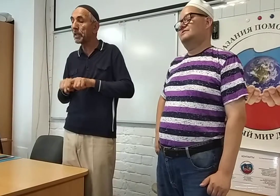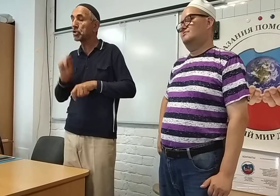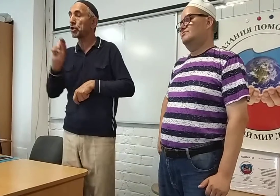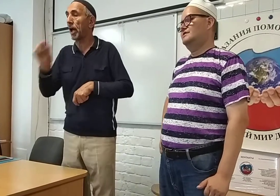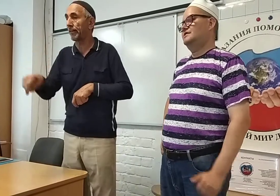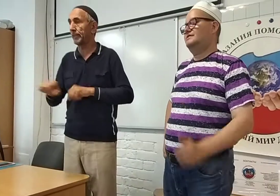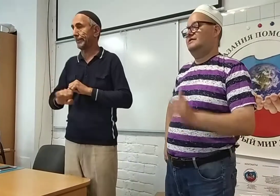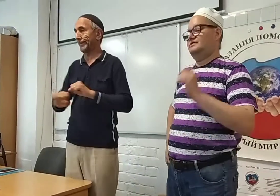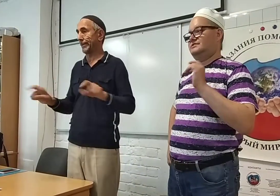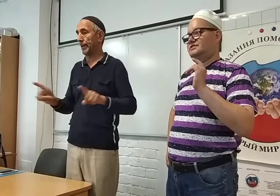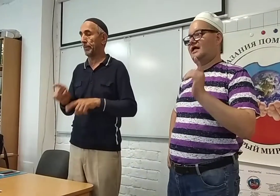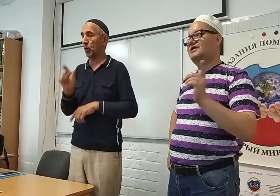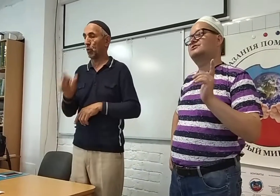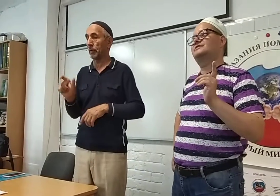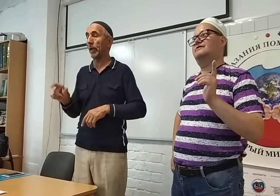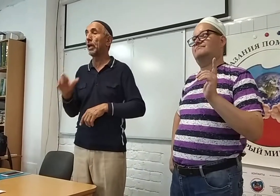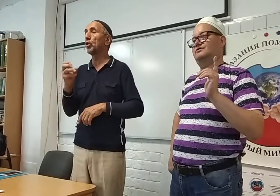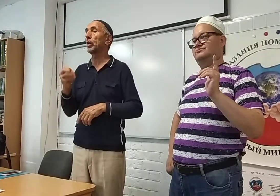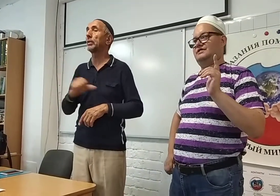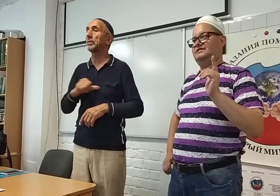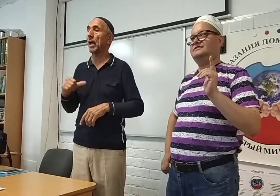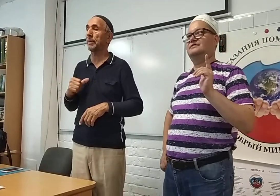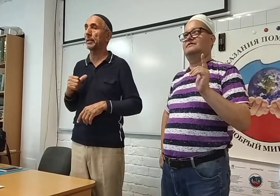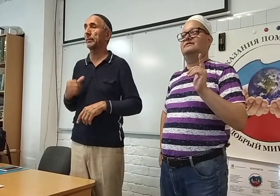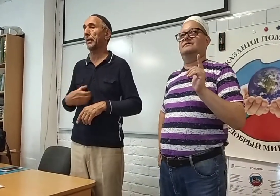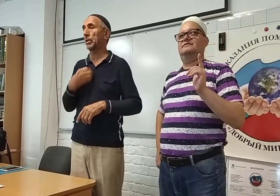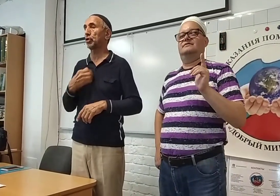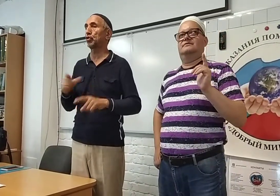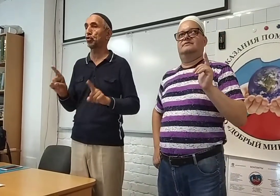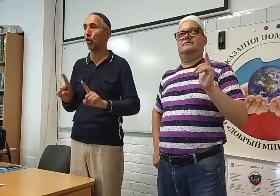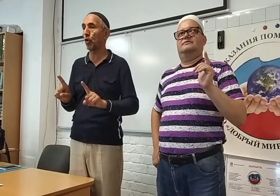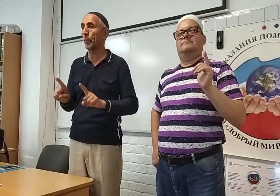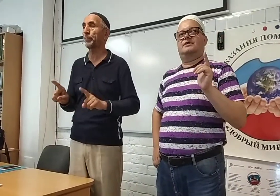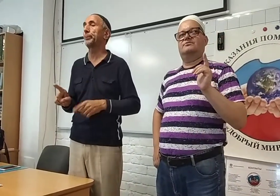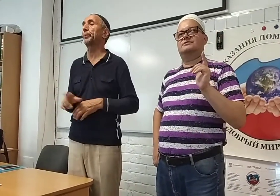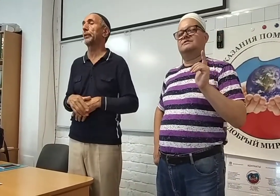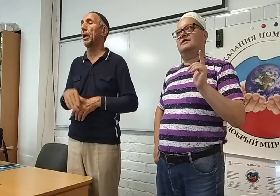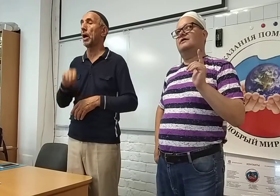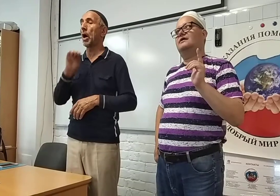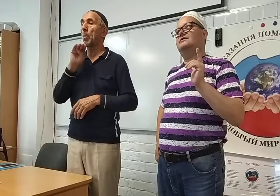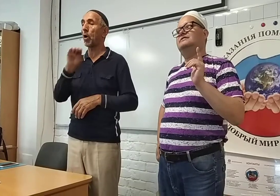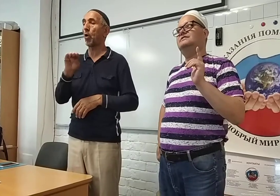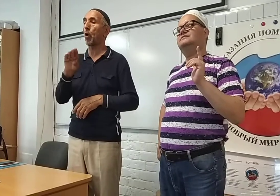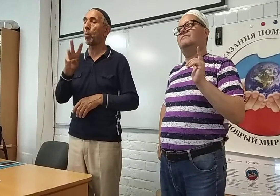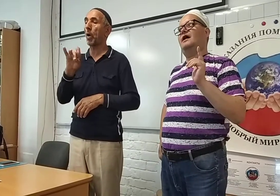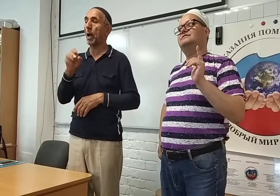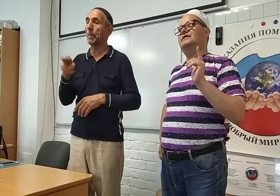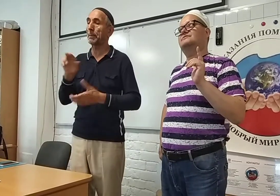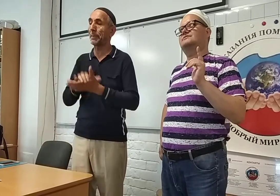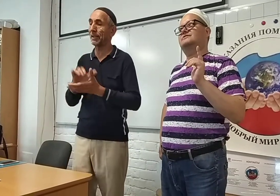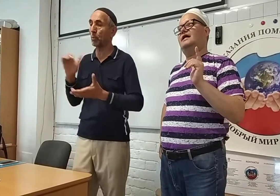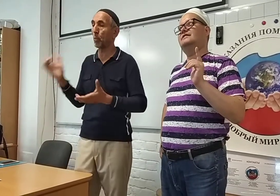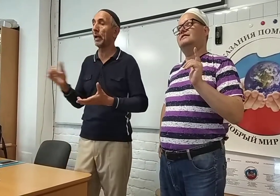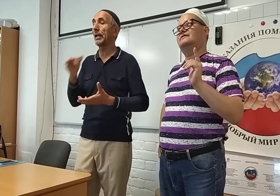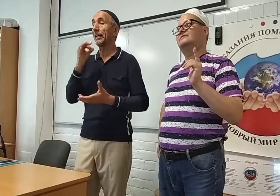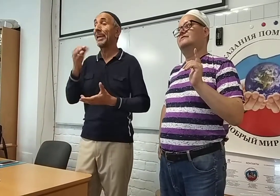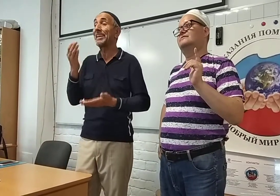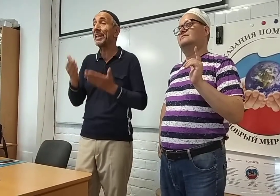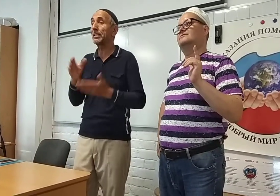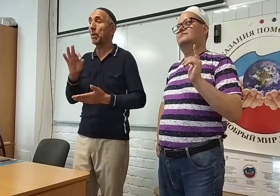самое такое страшное, я вам хочу сказать, пророк сказал, если бы они это